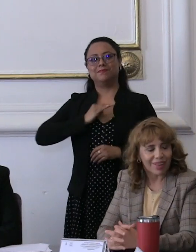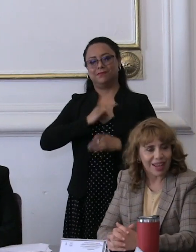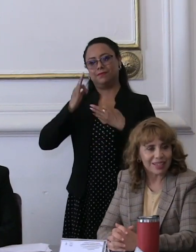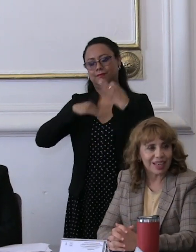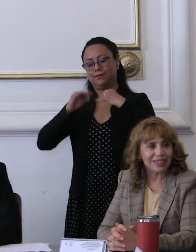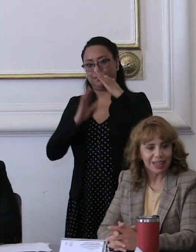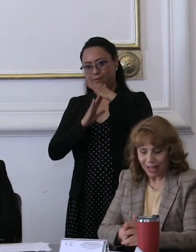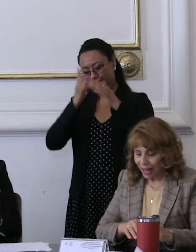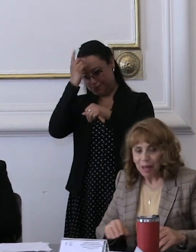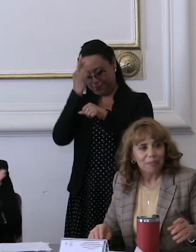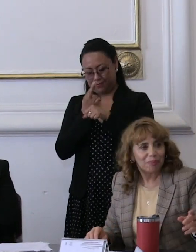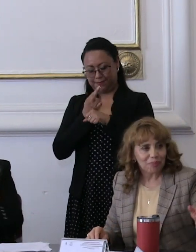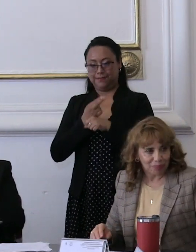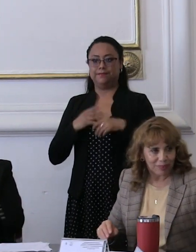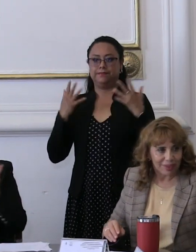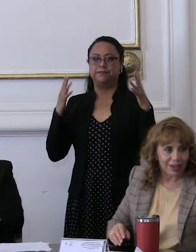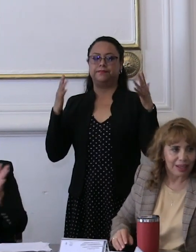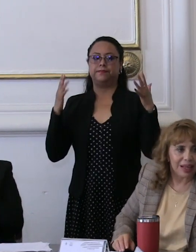directiva.